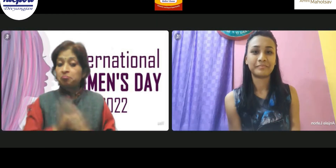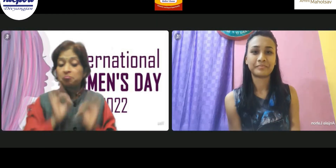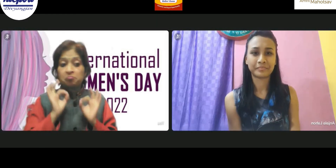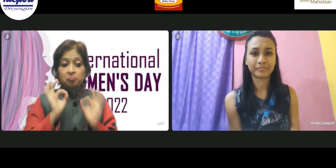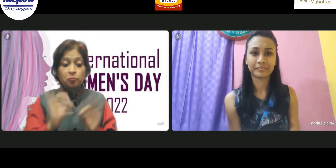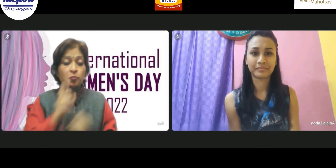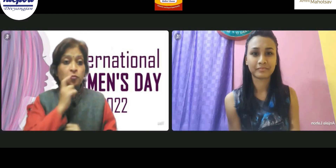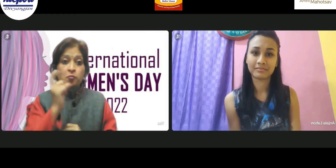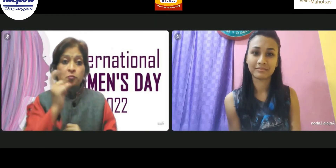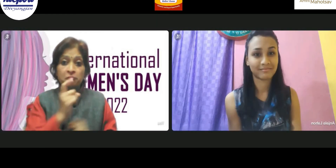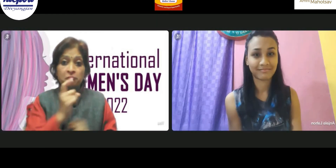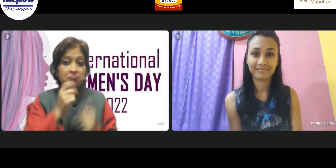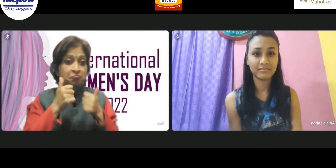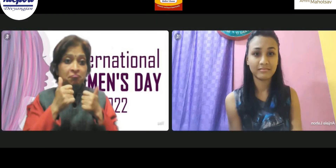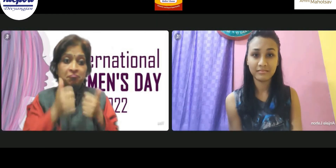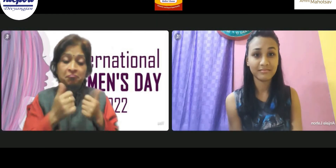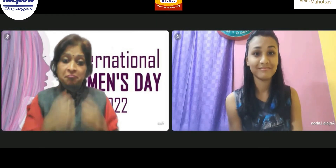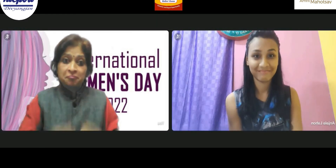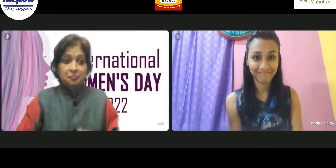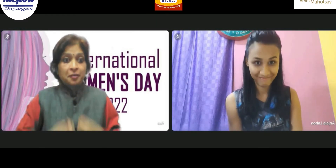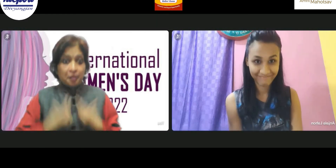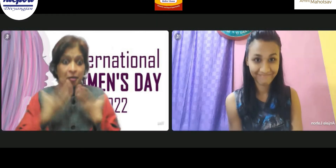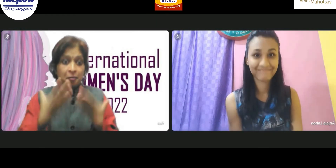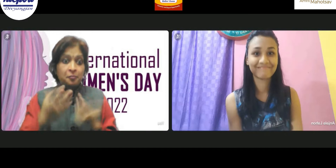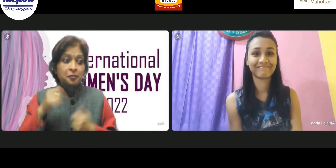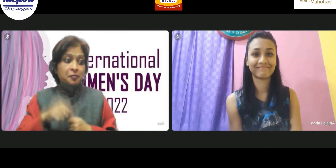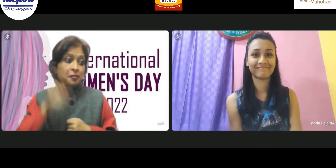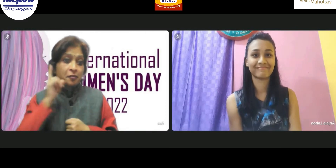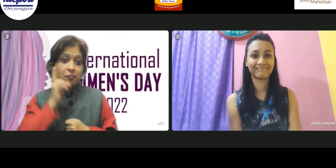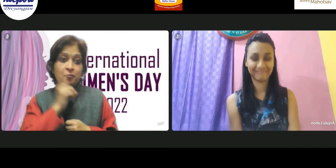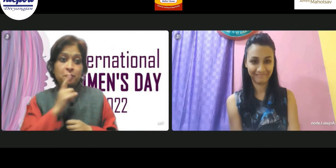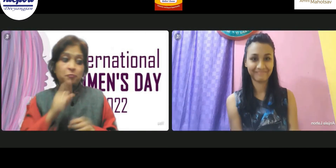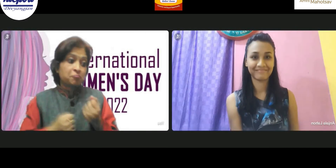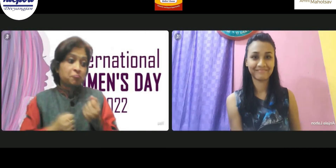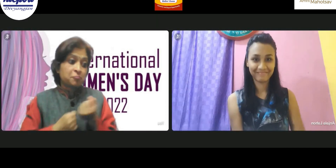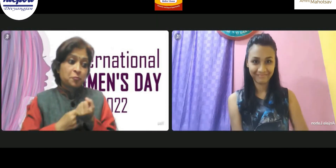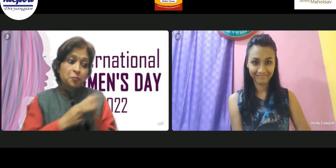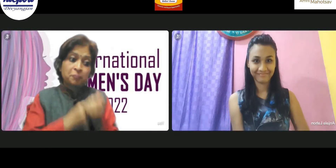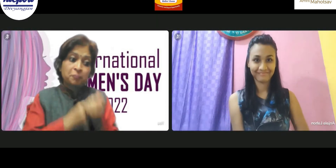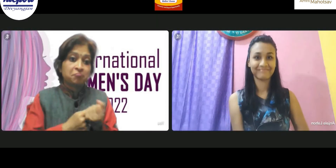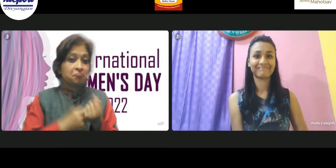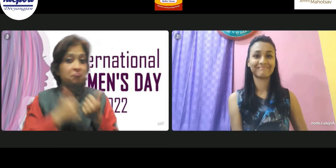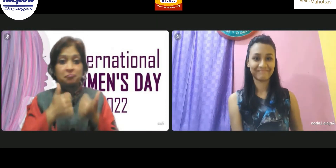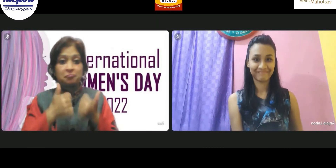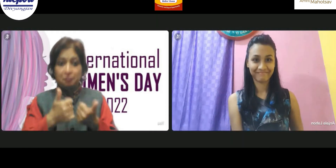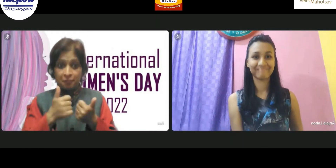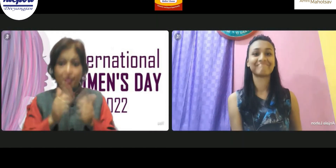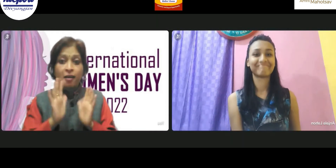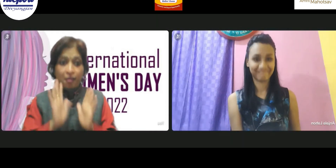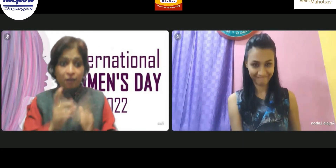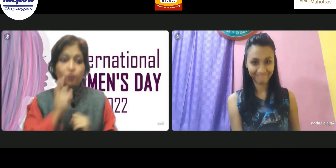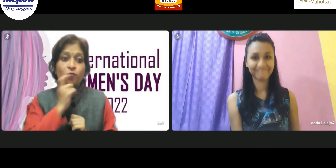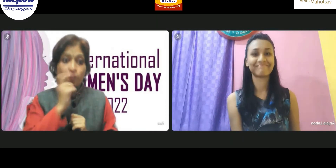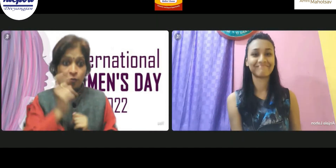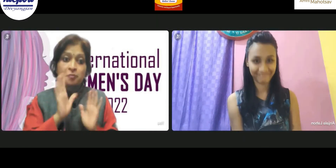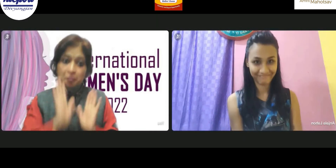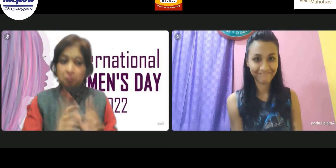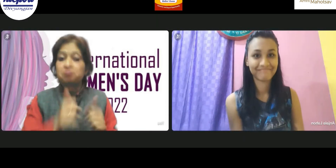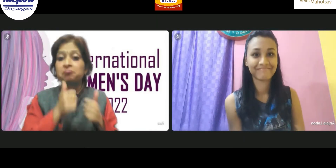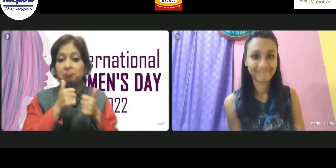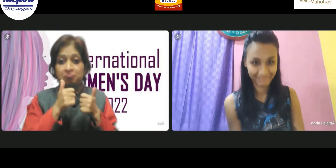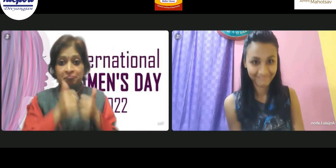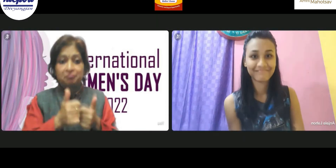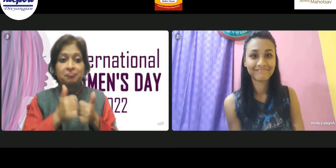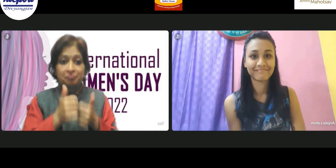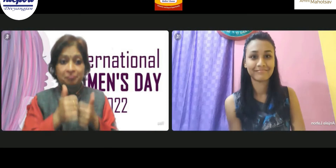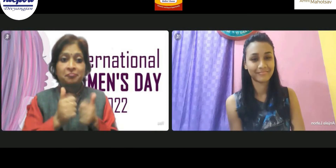बहुत अच्छा था। मैं बहुत खुश हूँ कि बधिरों को सहायता देने के लिए इस तरह के कॉलेज हमारे देश में हैं। ये बहुत अच्छी